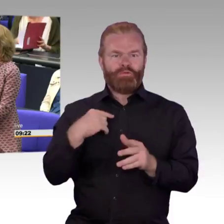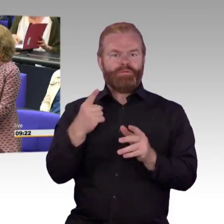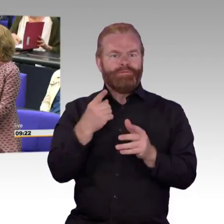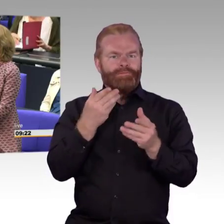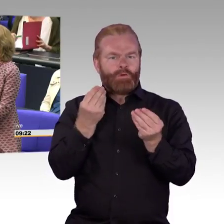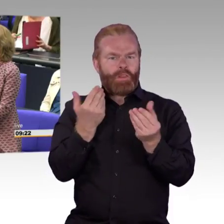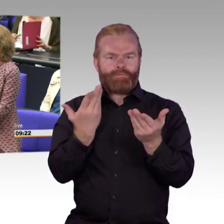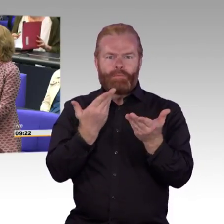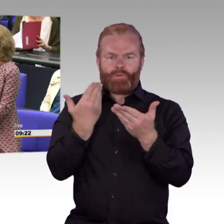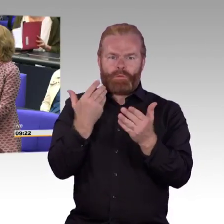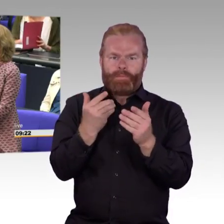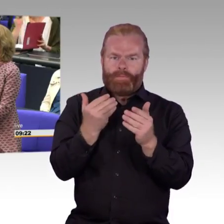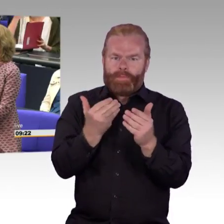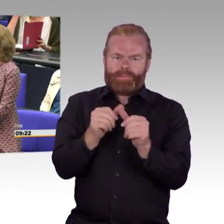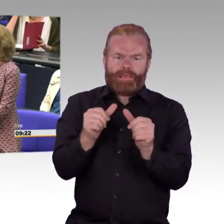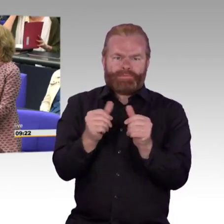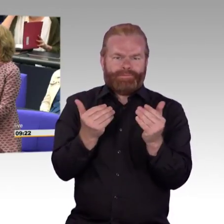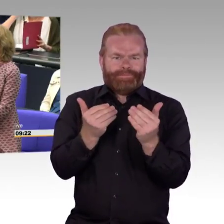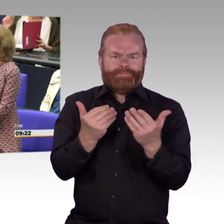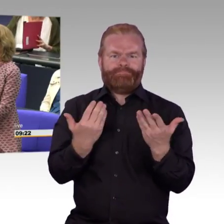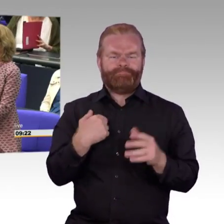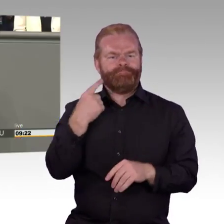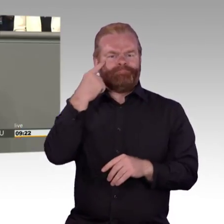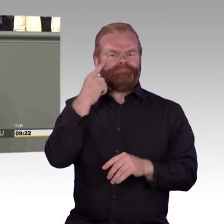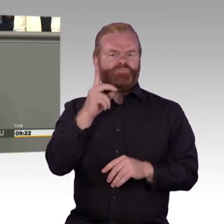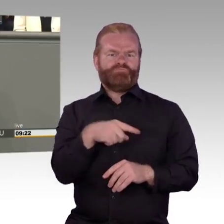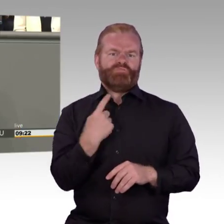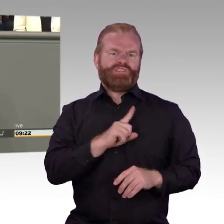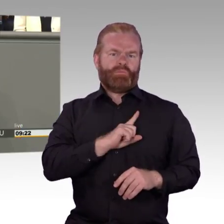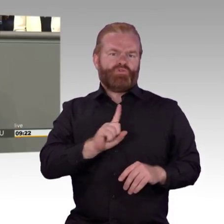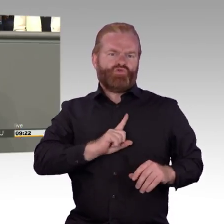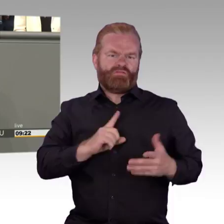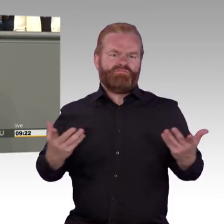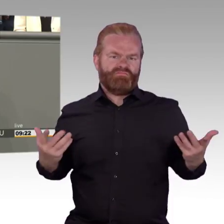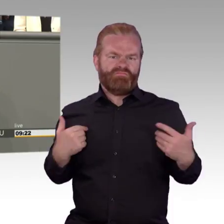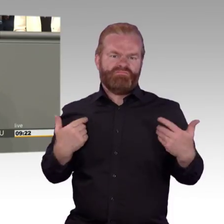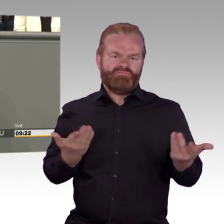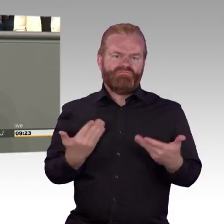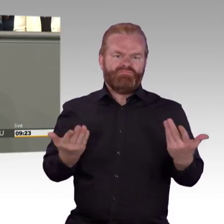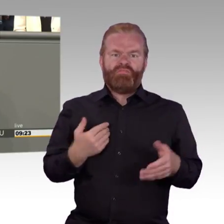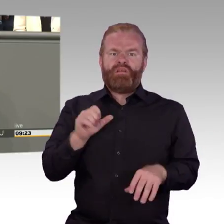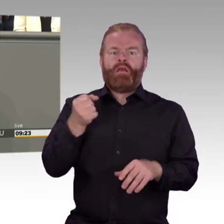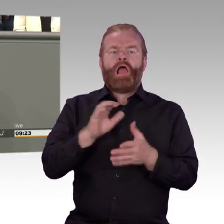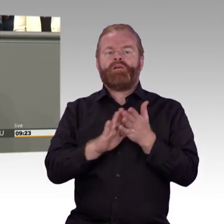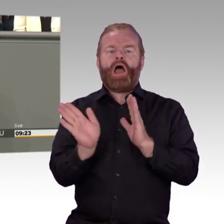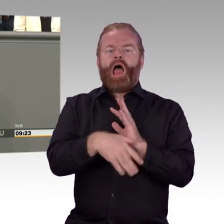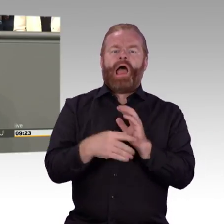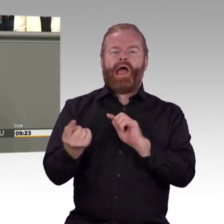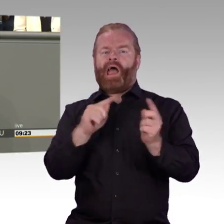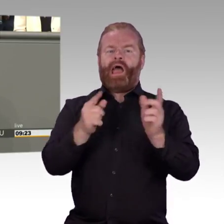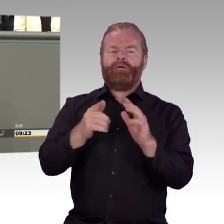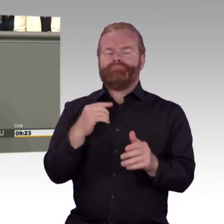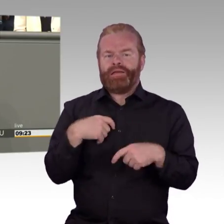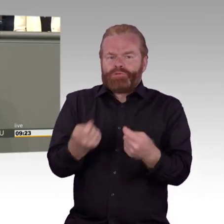dazu bekommen, auch von den anderen Fraktionen nicht gesehen. Und wir haben, ich denke, dass auch in